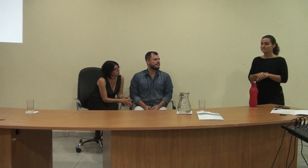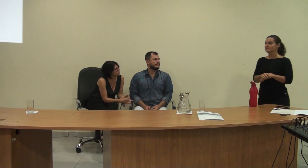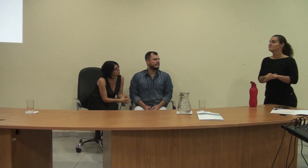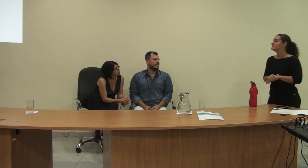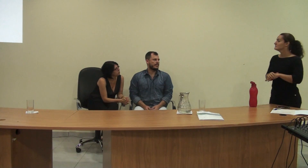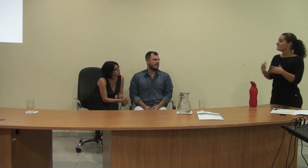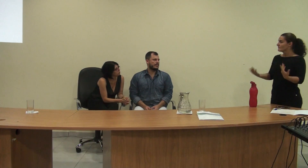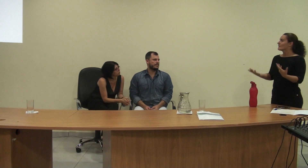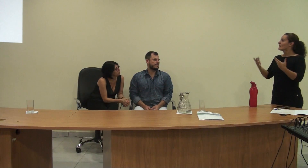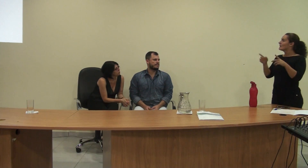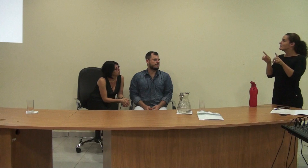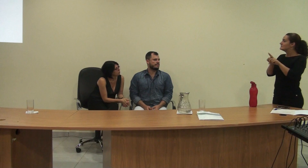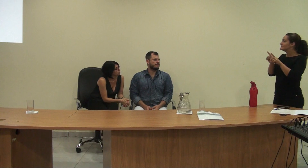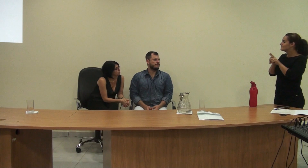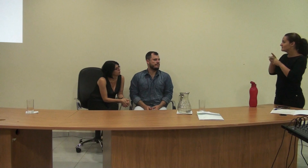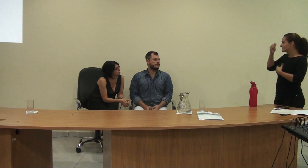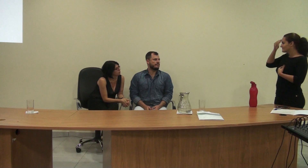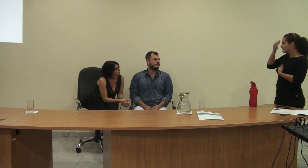para trocas.